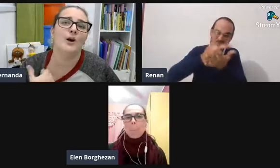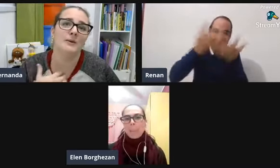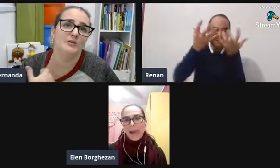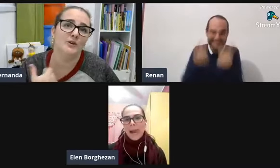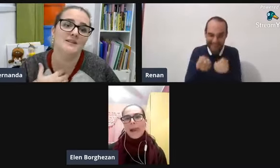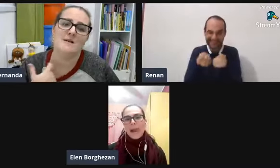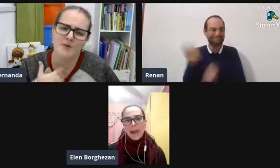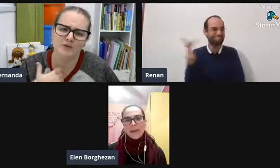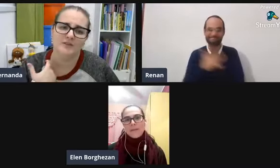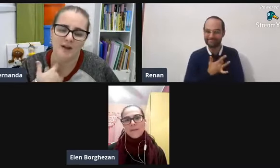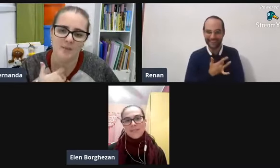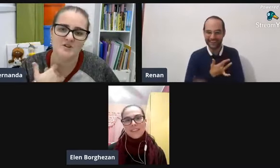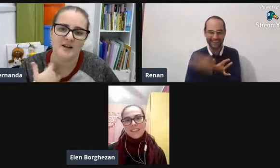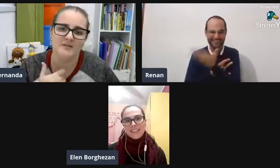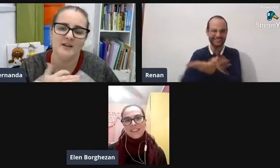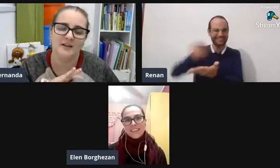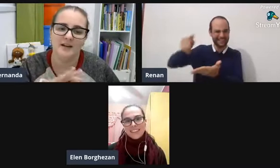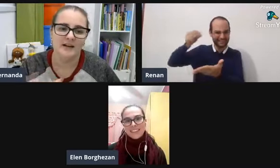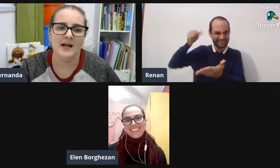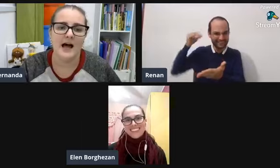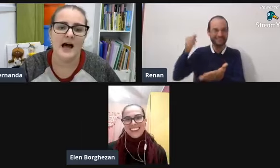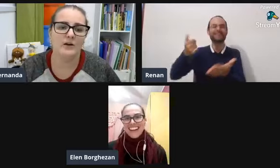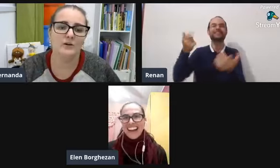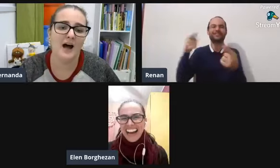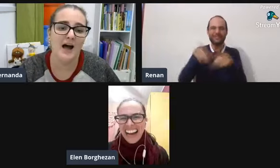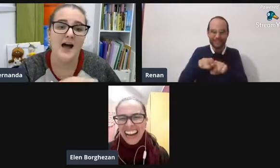coitado, ele topa todas há muito tempo, já vem